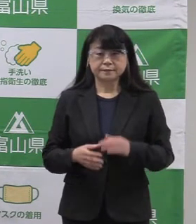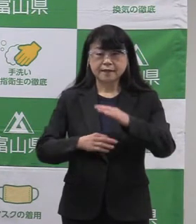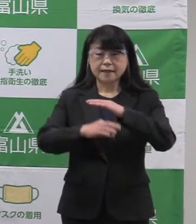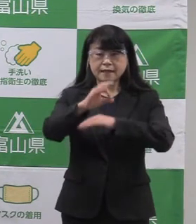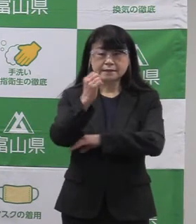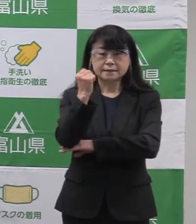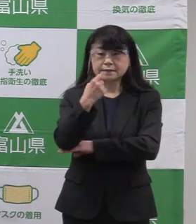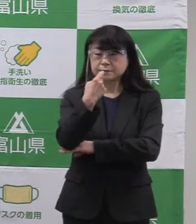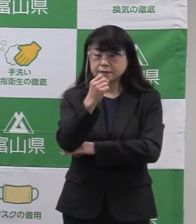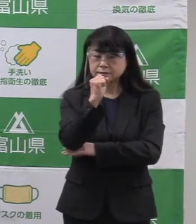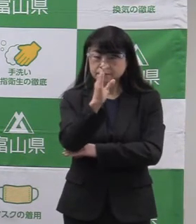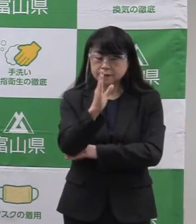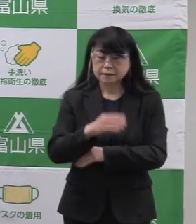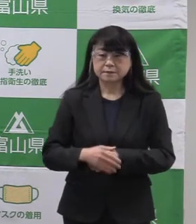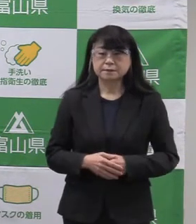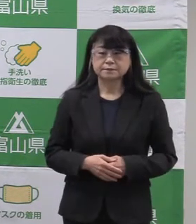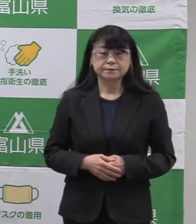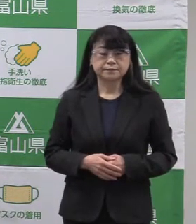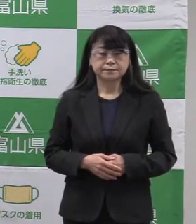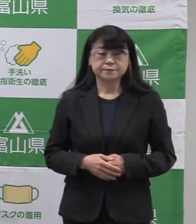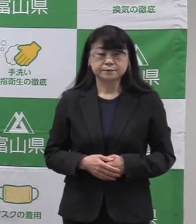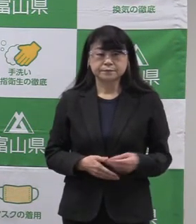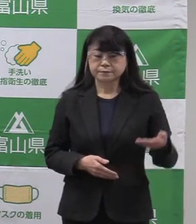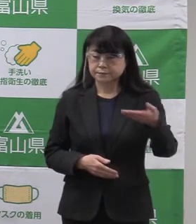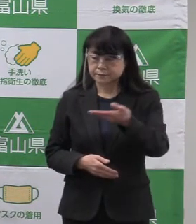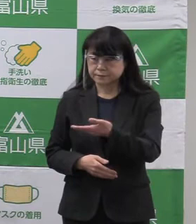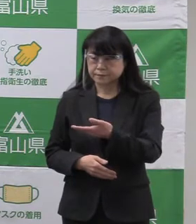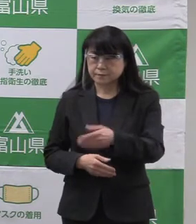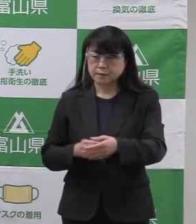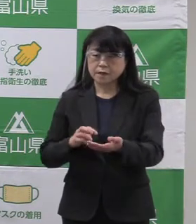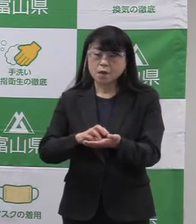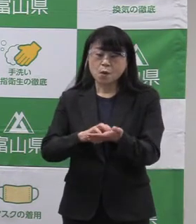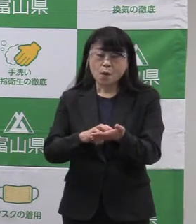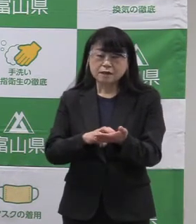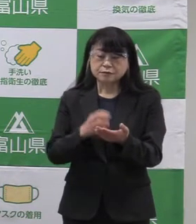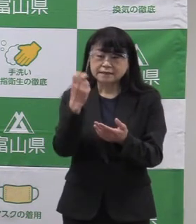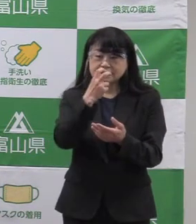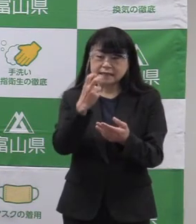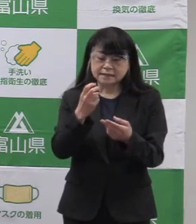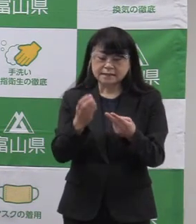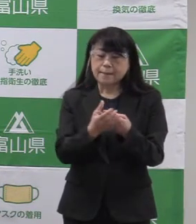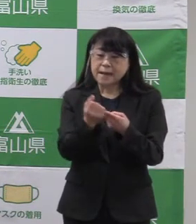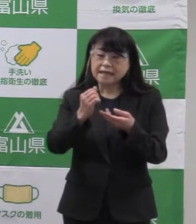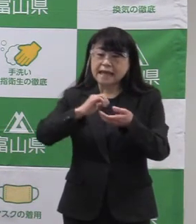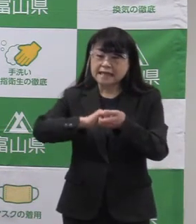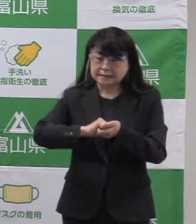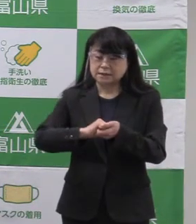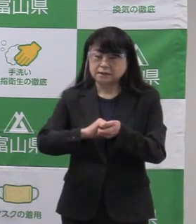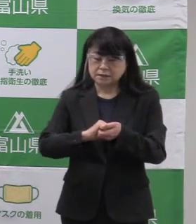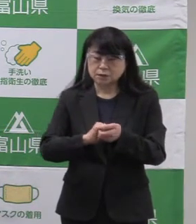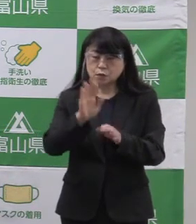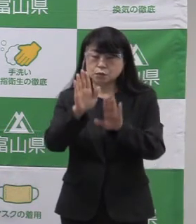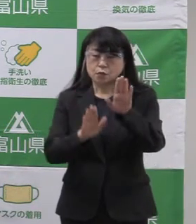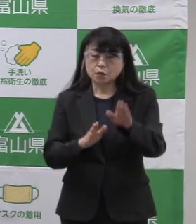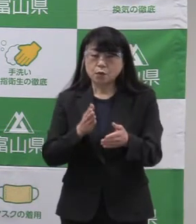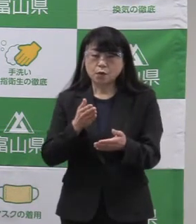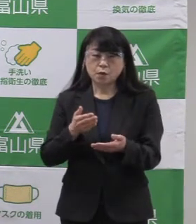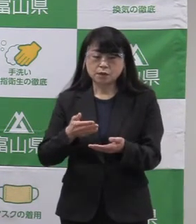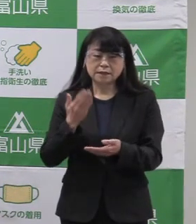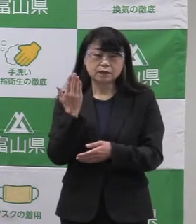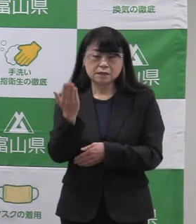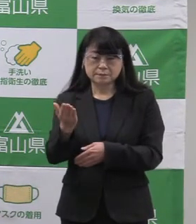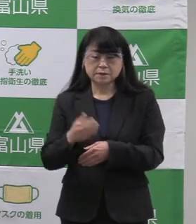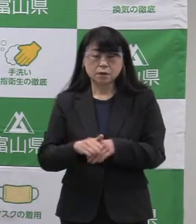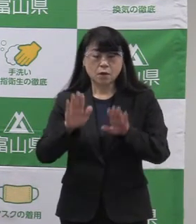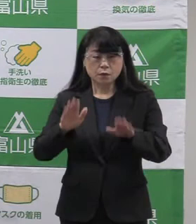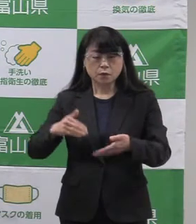新聞の方です。よろしくお願いします。 はい、よろしくお願いします。 ワクチン検査パッケージの状況について伺います。今日説明いただいた内